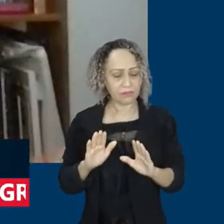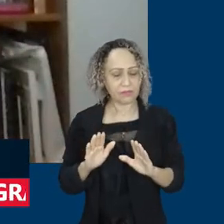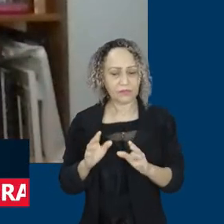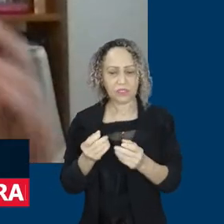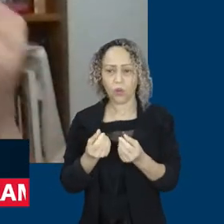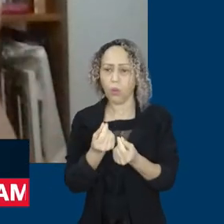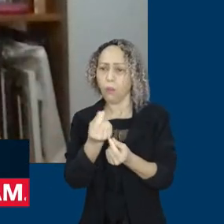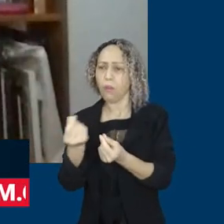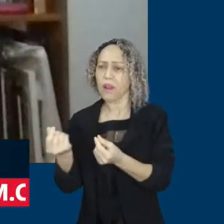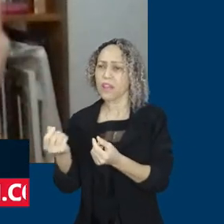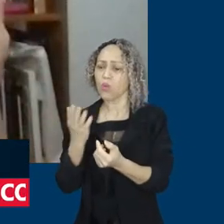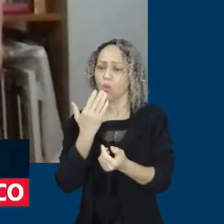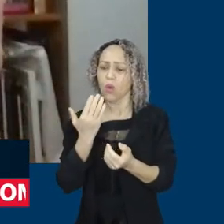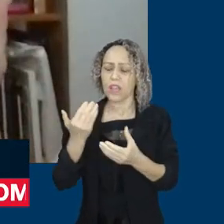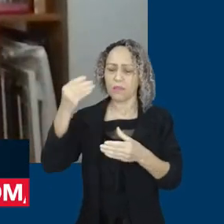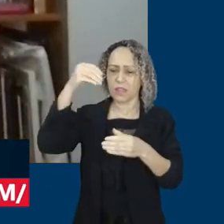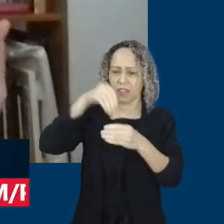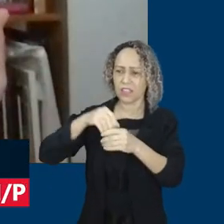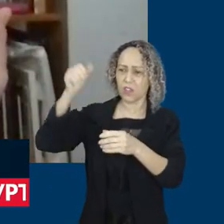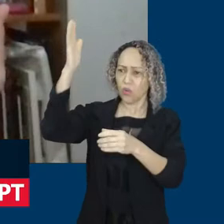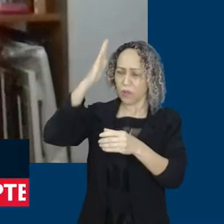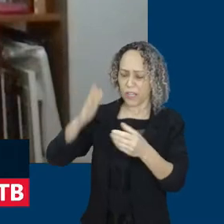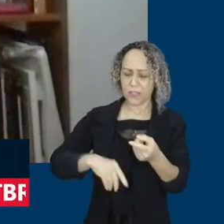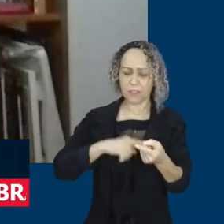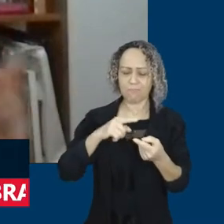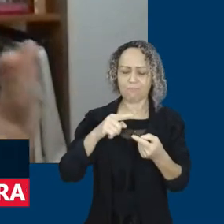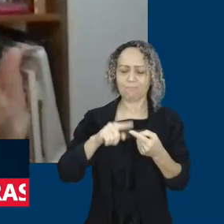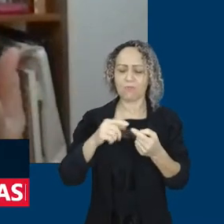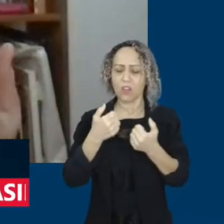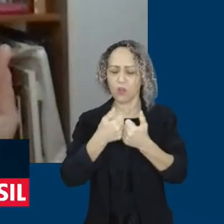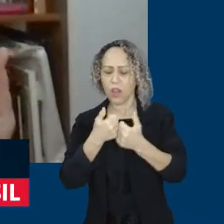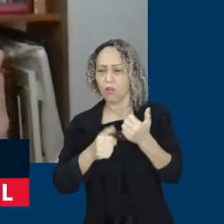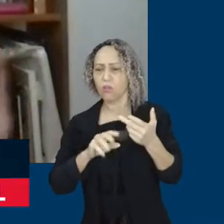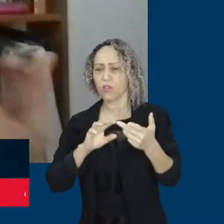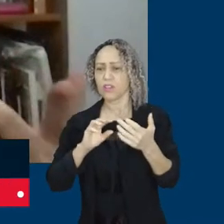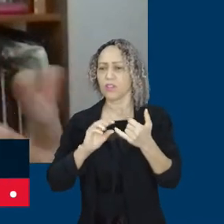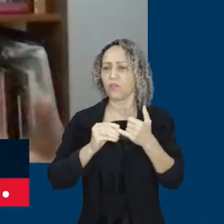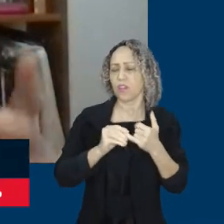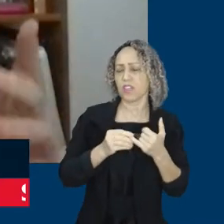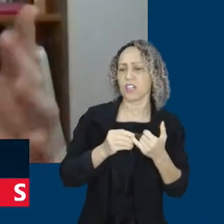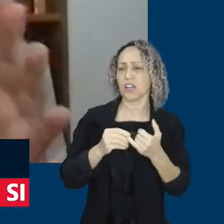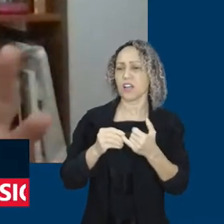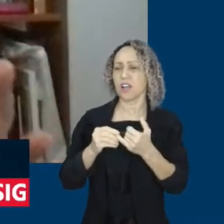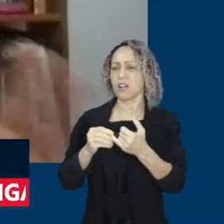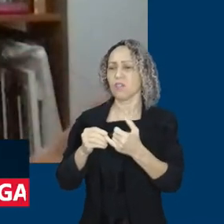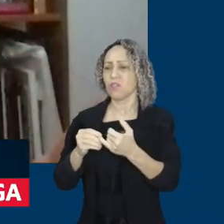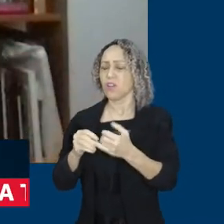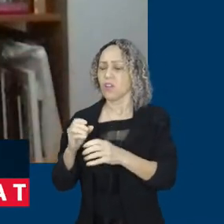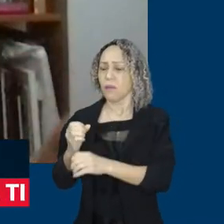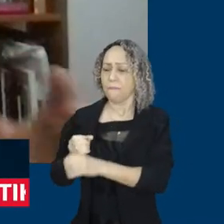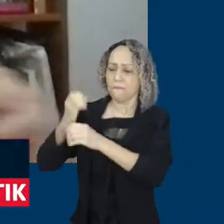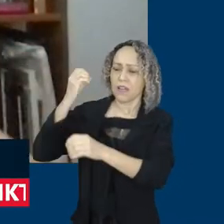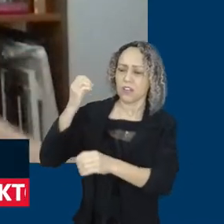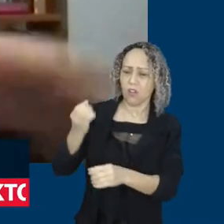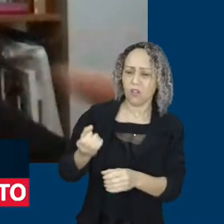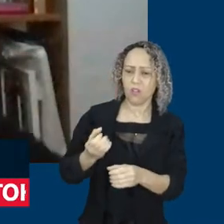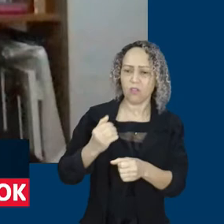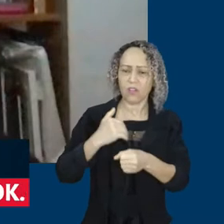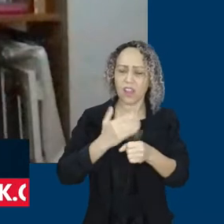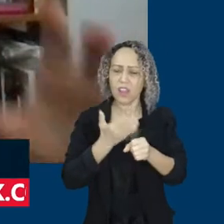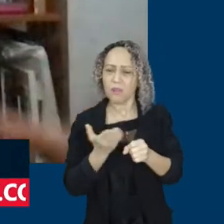Brasil disparou. Do arroz, do feijão, da mandioca, da cebola, né, da